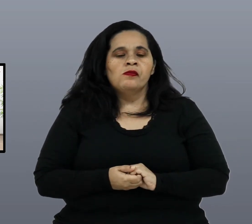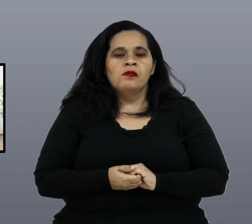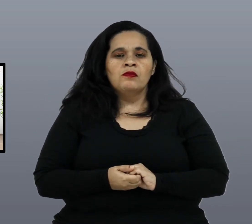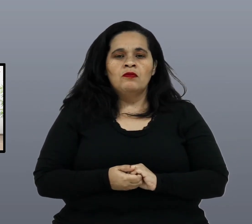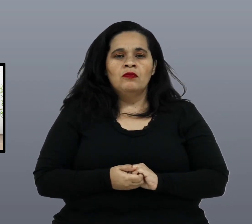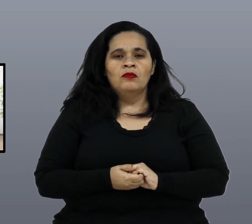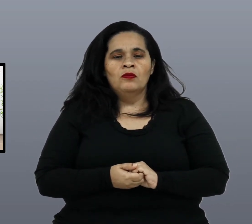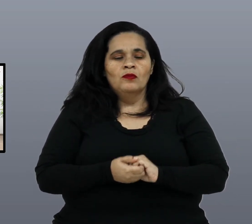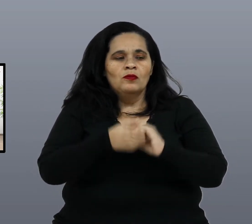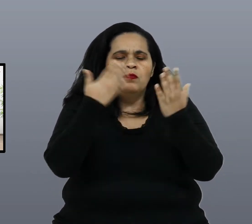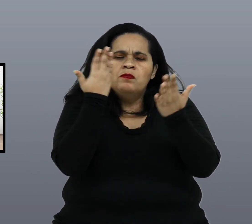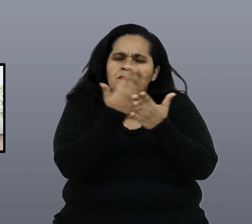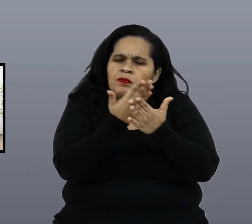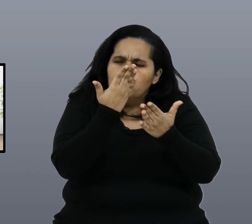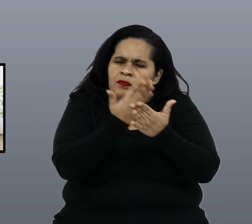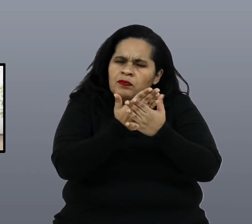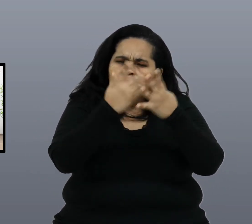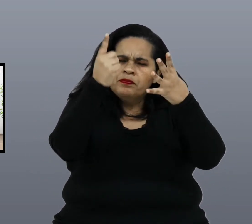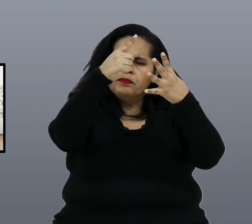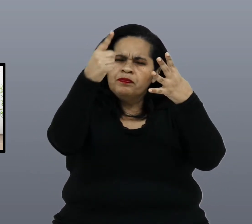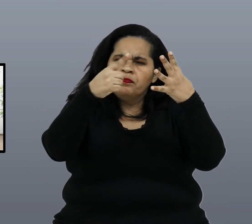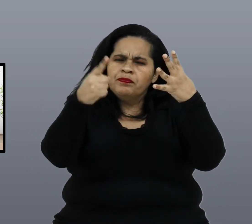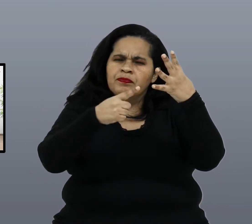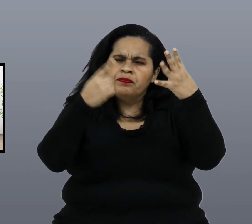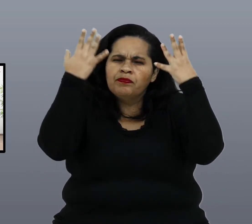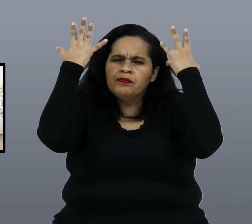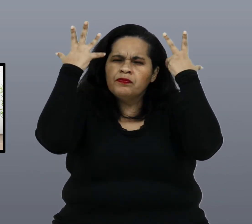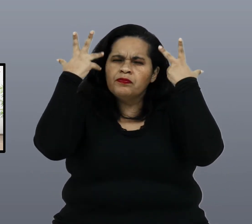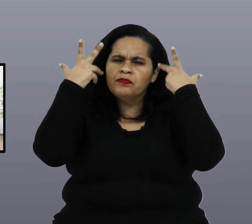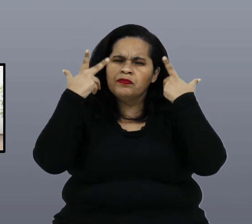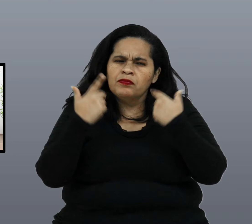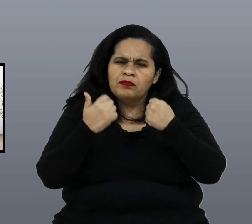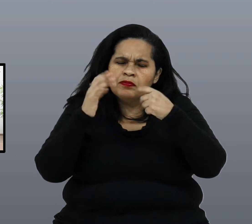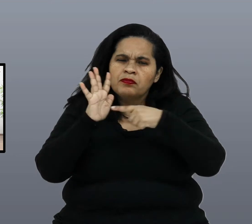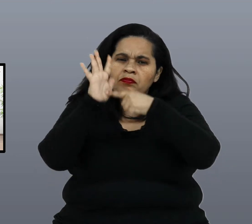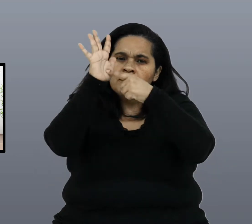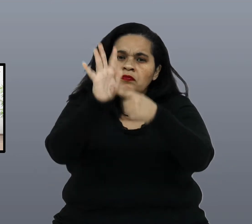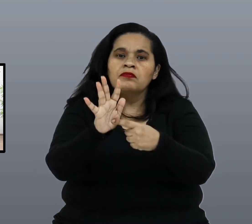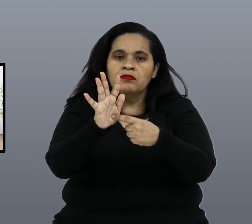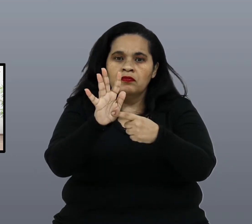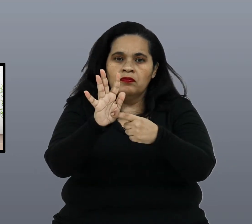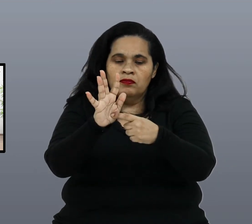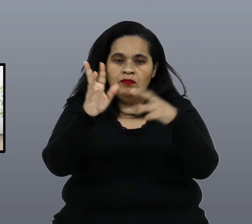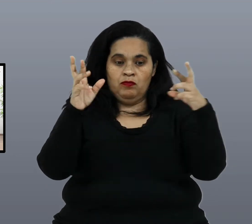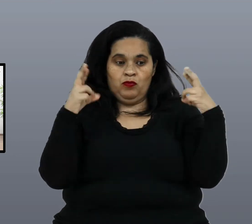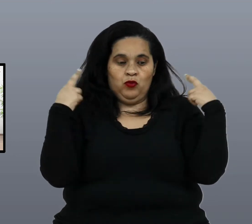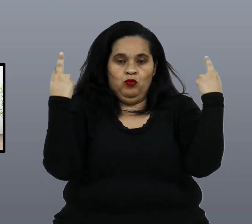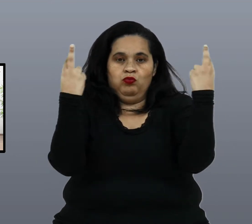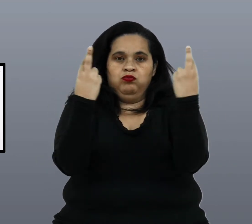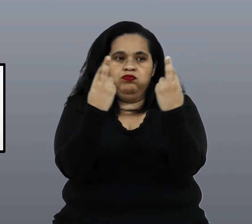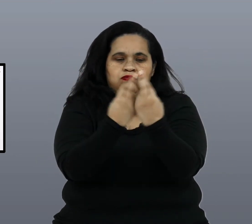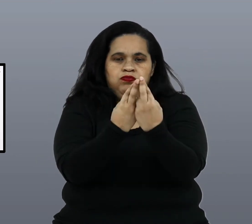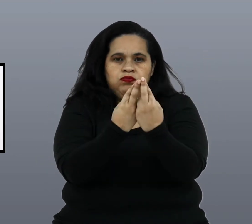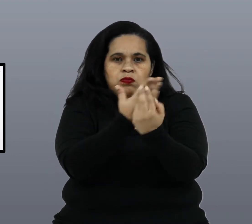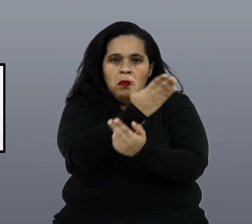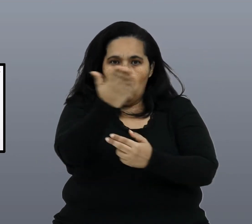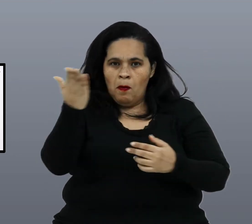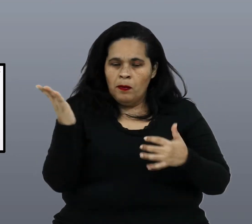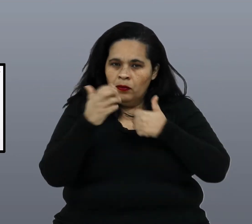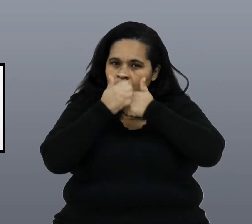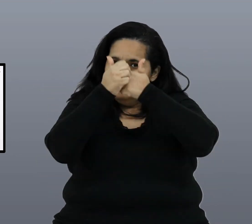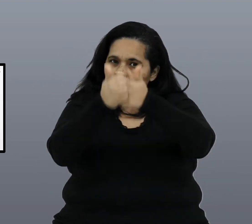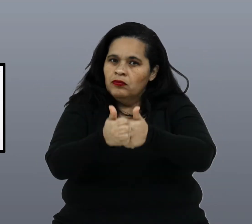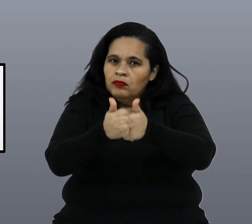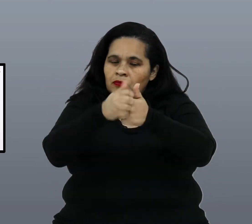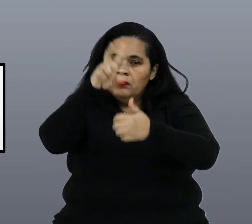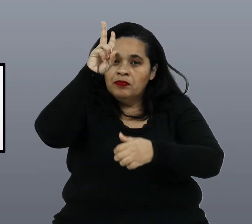Examinando então esses 4 animais, entendendo que eles são uma sequência de impérios, quem acompanhou o programa da semana passada já deve estar se